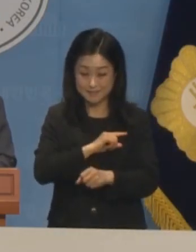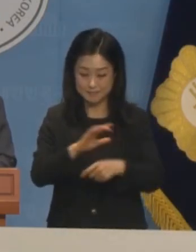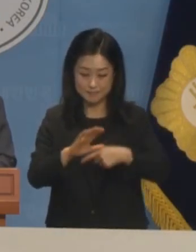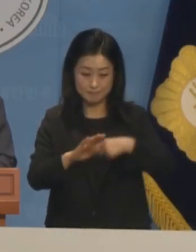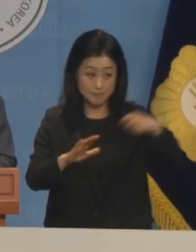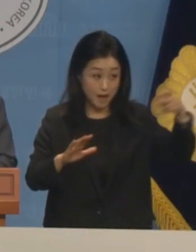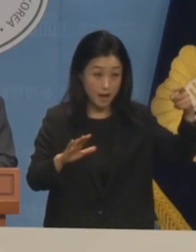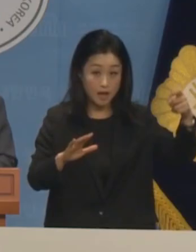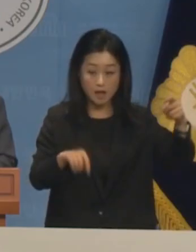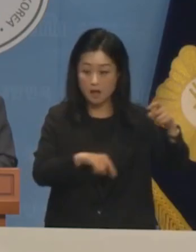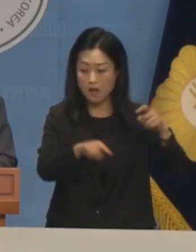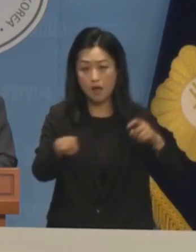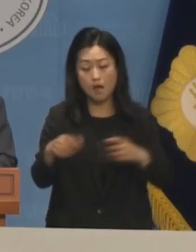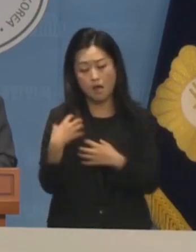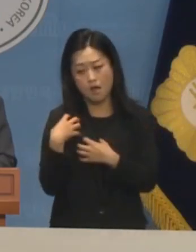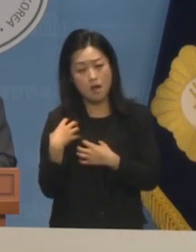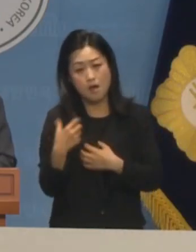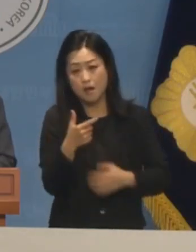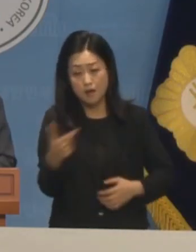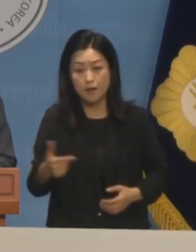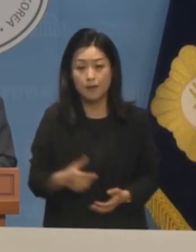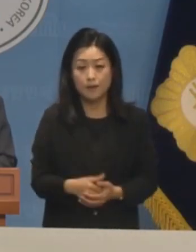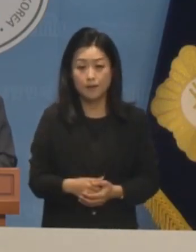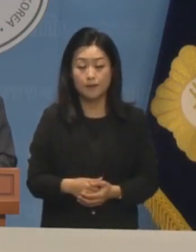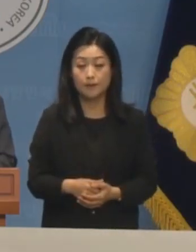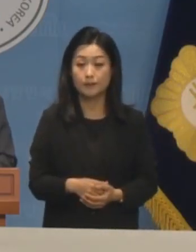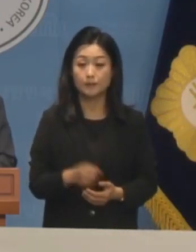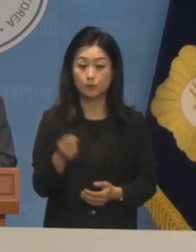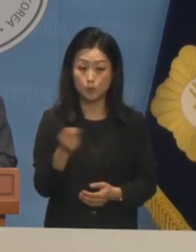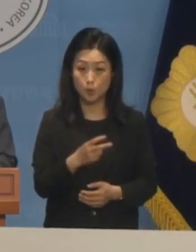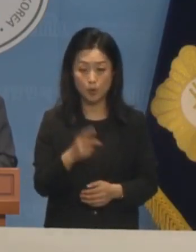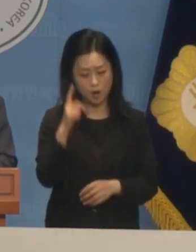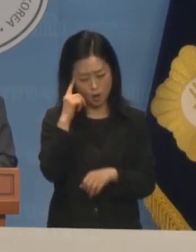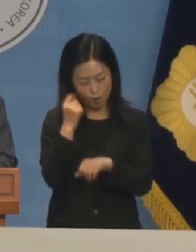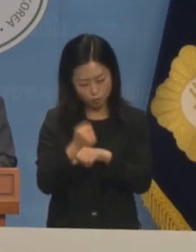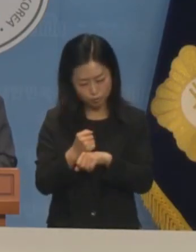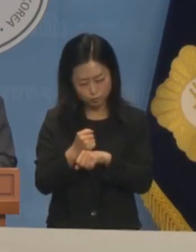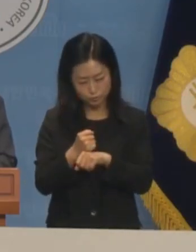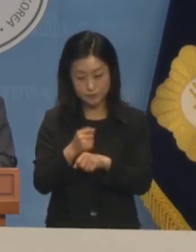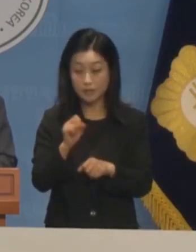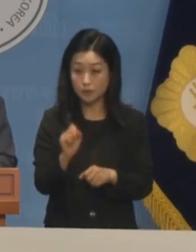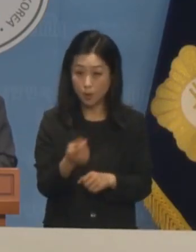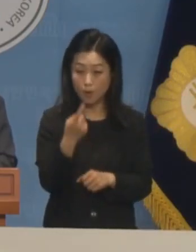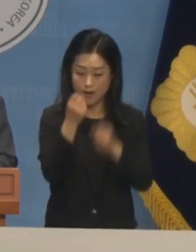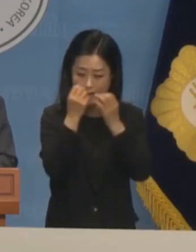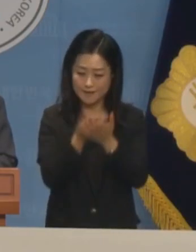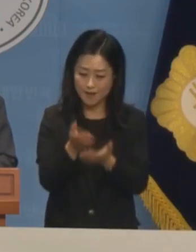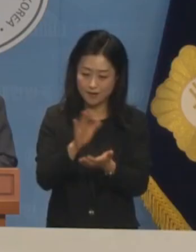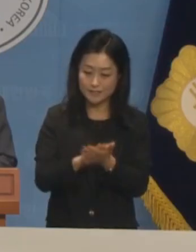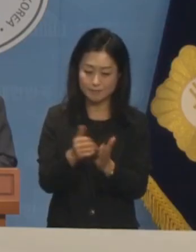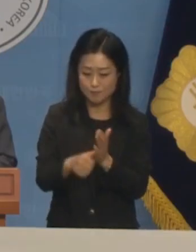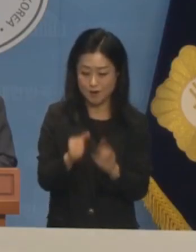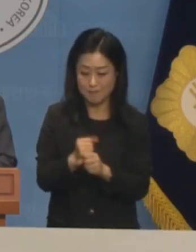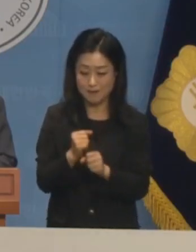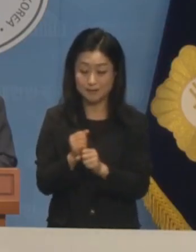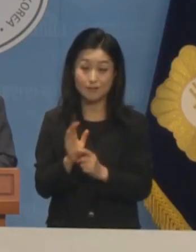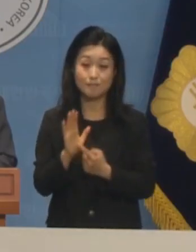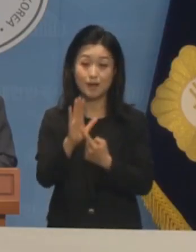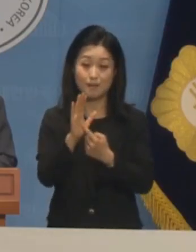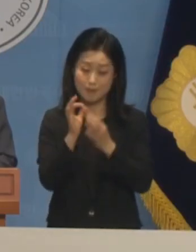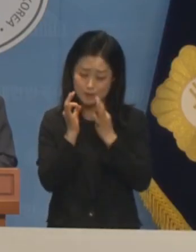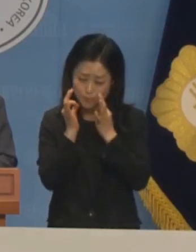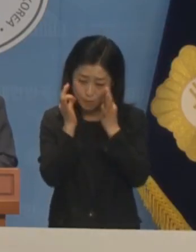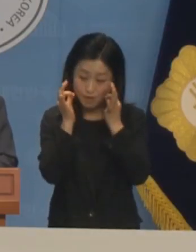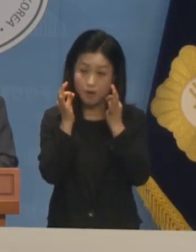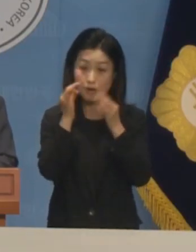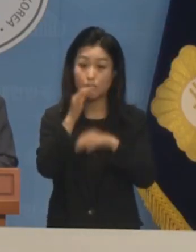얼마나 큰 압박이 될 수 있는지 확인할 수 있다. 독자적인 연구와 개발을 통해 혁신적인 제품을 시장에 내놓는 노력은 큰